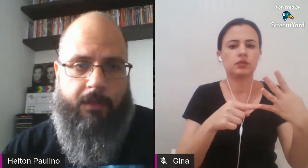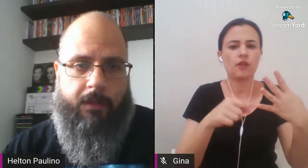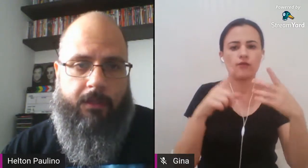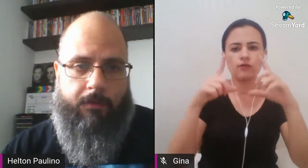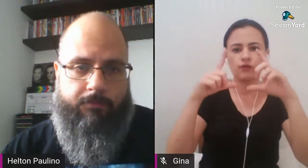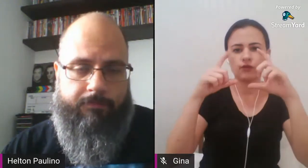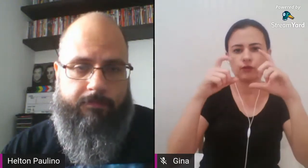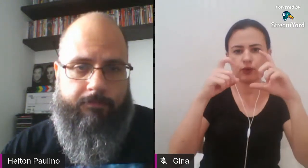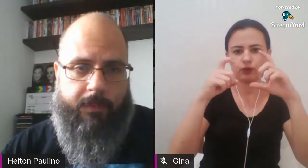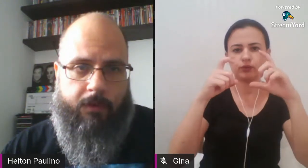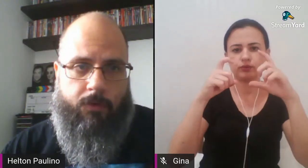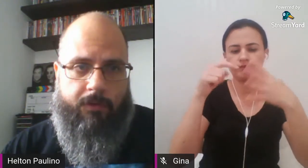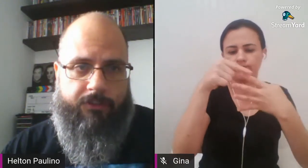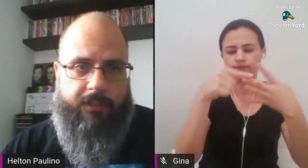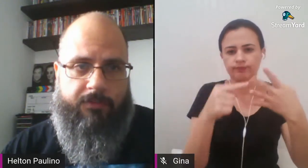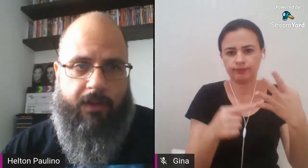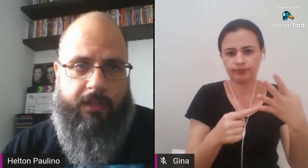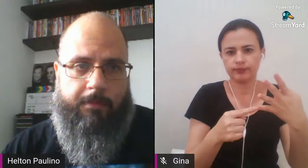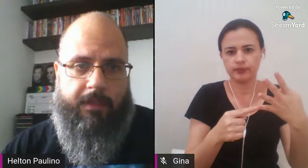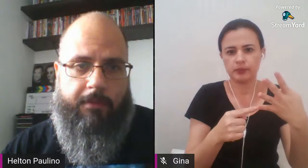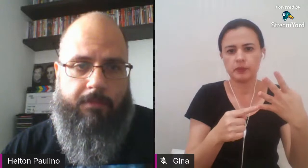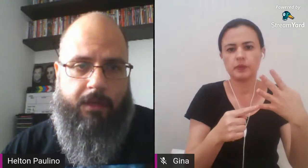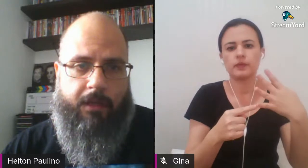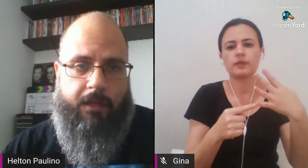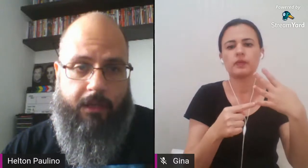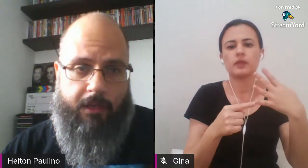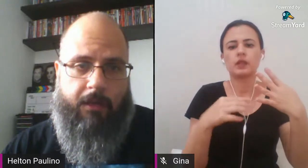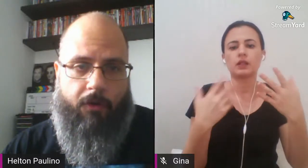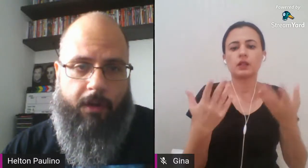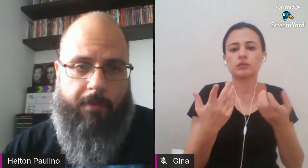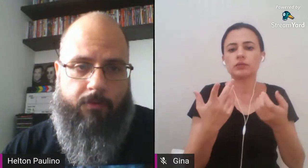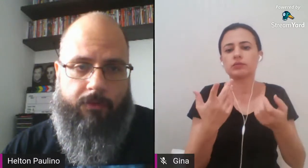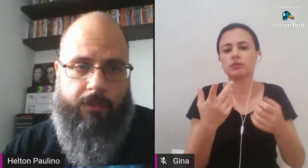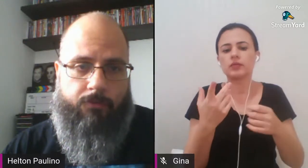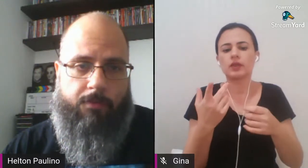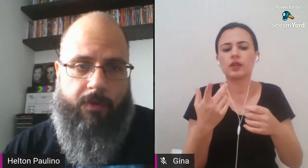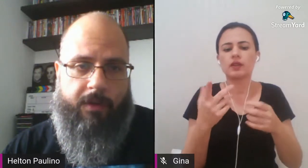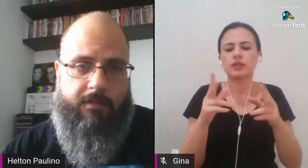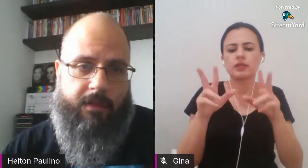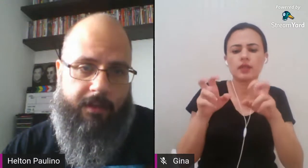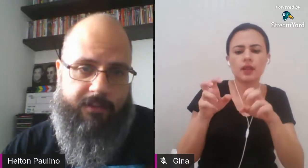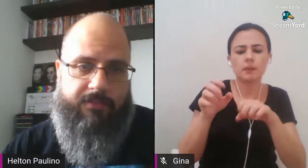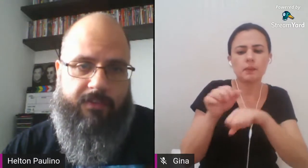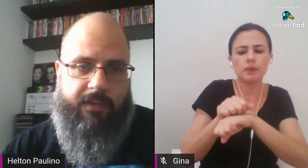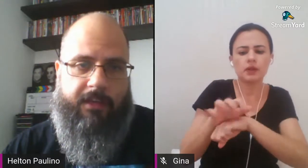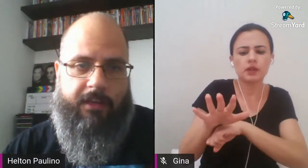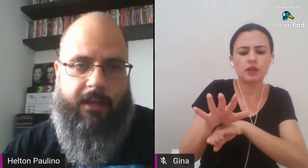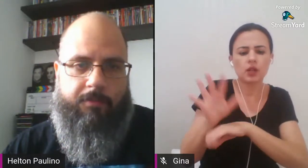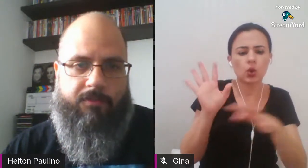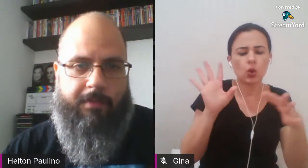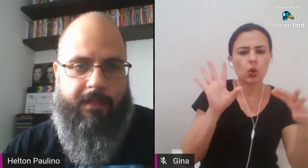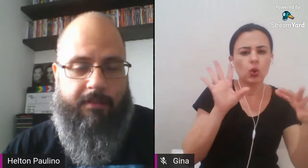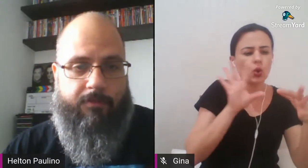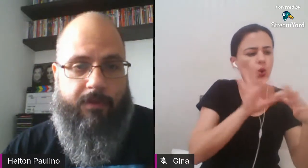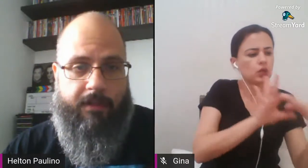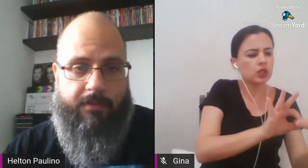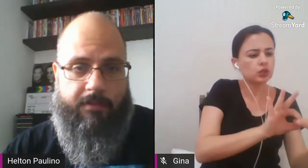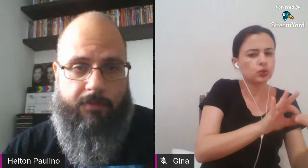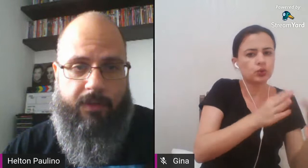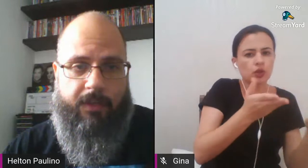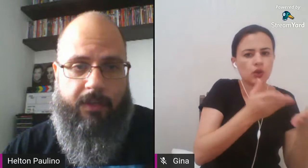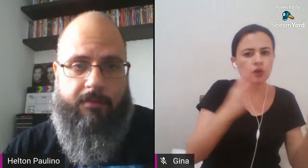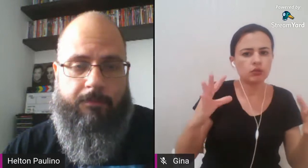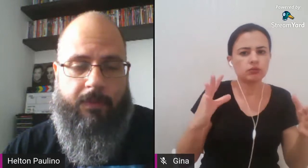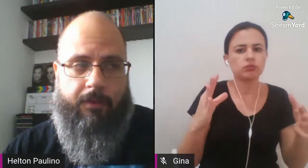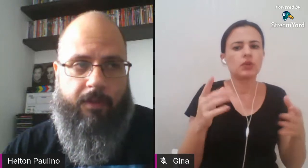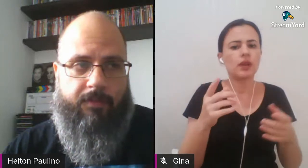fotografia. Então, quando a gente fala de pandemia e olha para um contexto como esse, a gente vê que as possibilidades são grandes